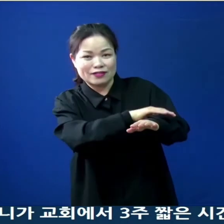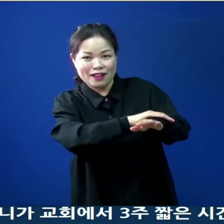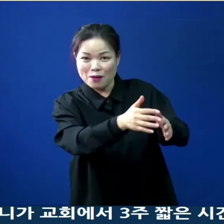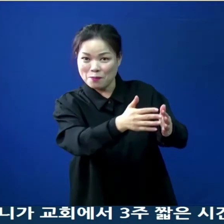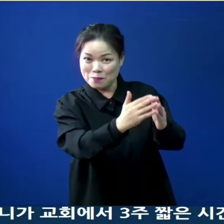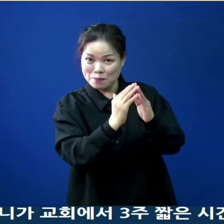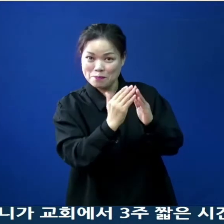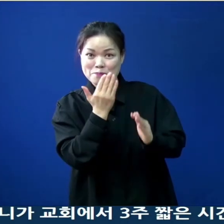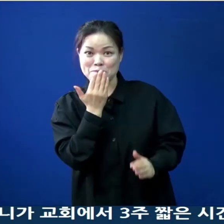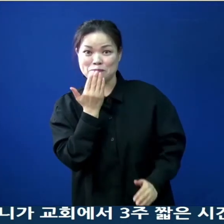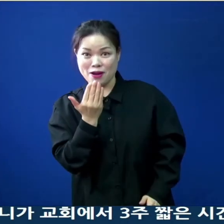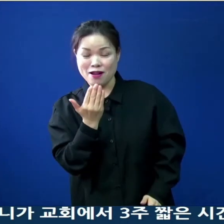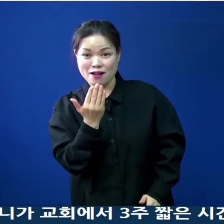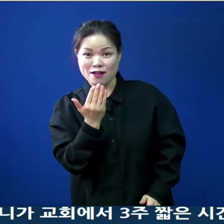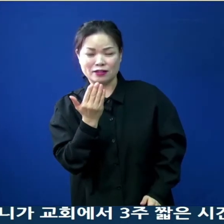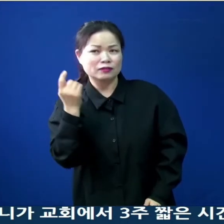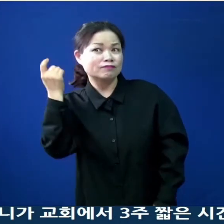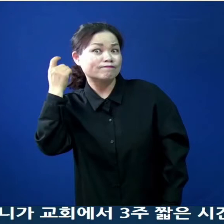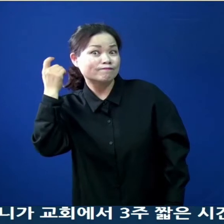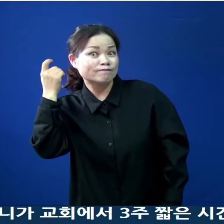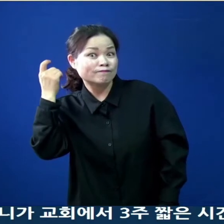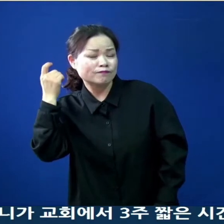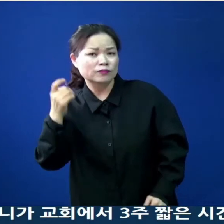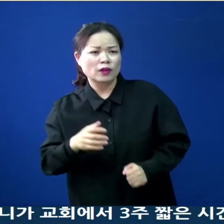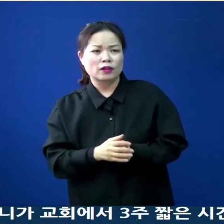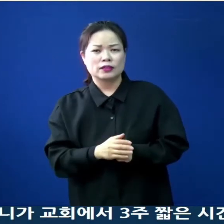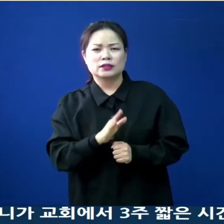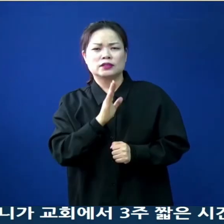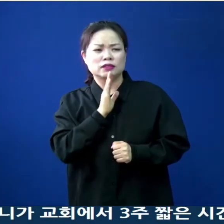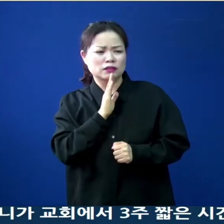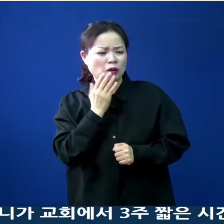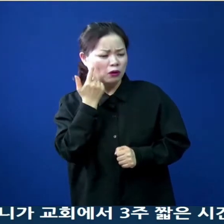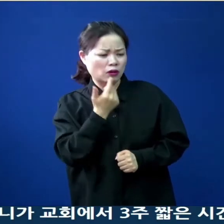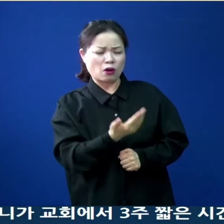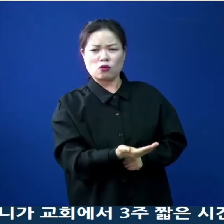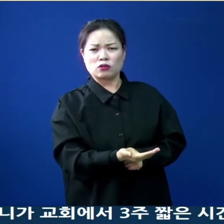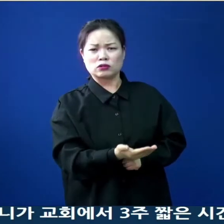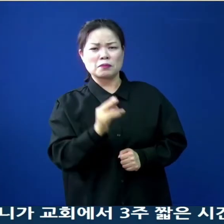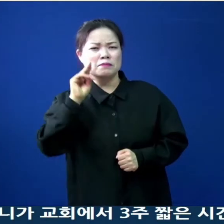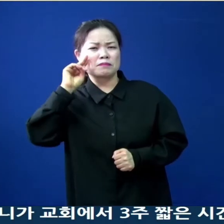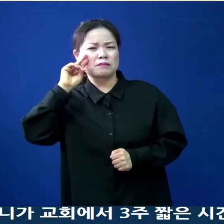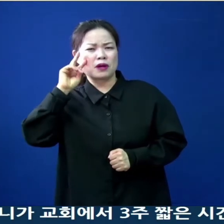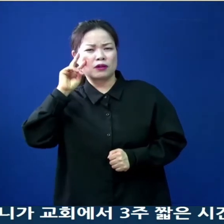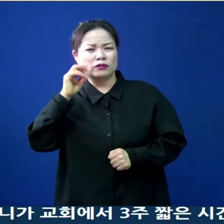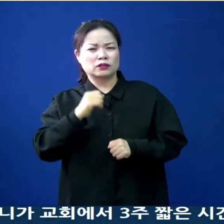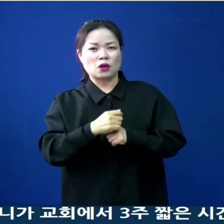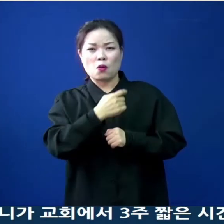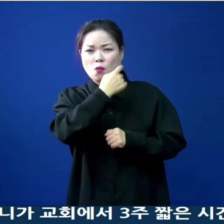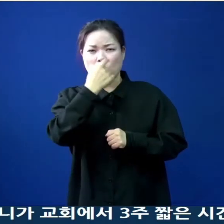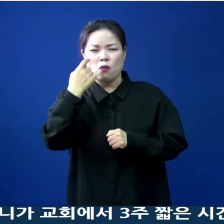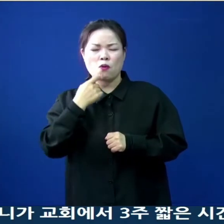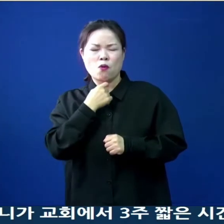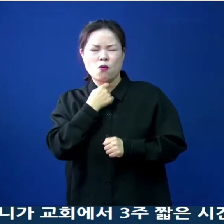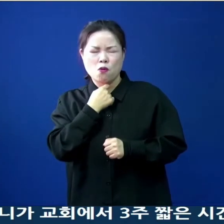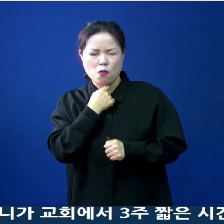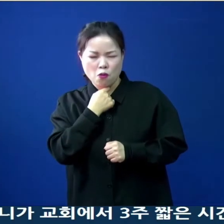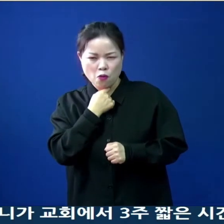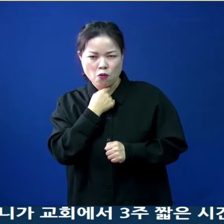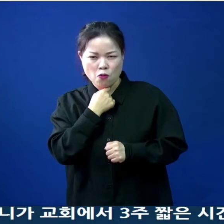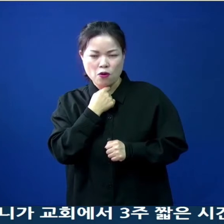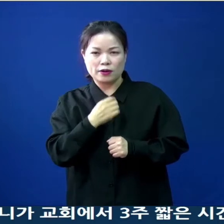잘 세워져 있다는 소문은 들었지만 실제로 그러한지 바울은 그것을 확인해보고